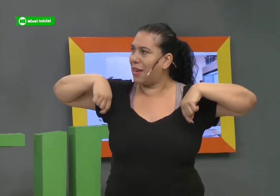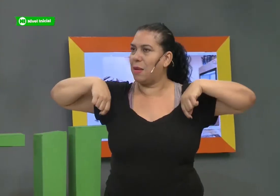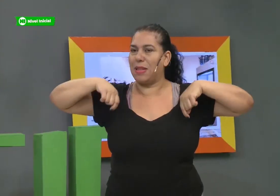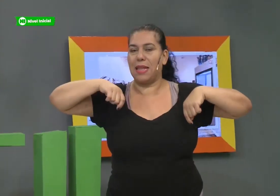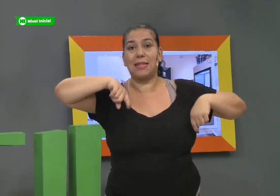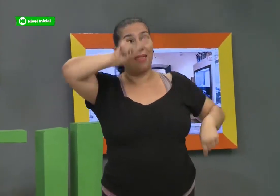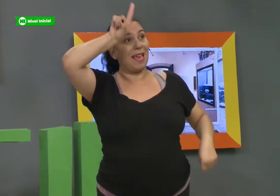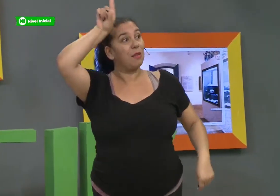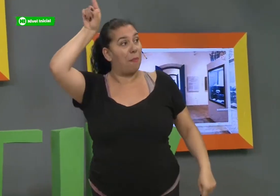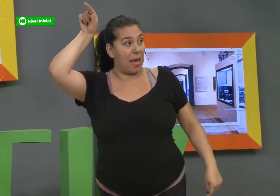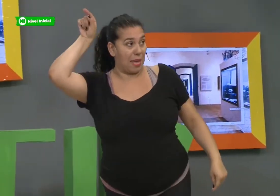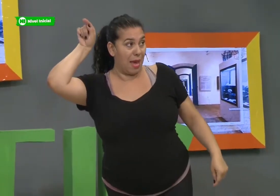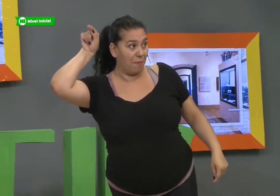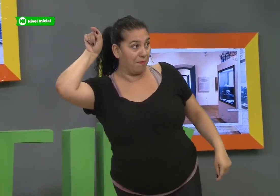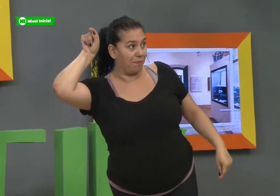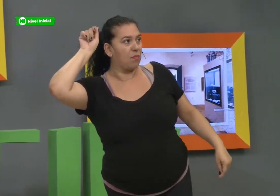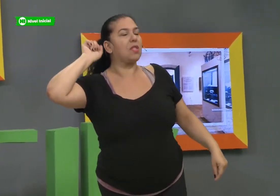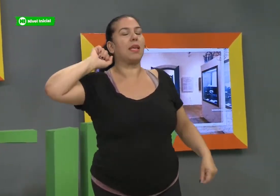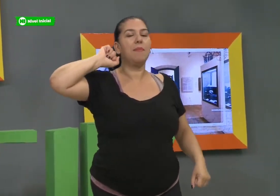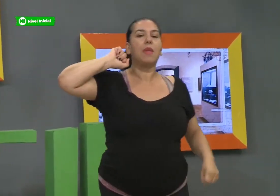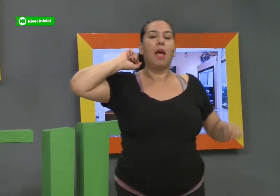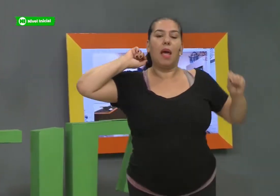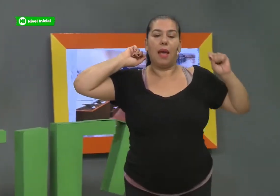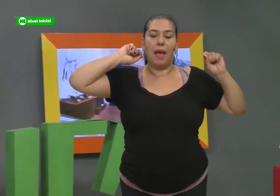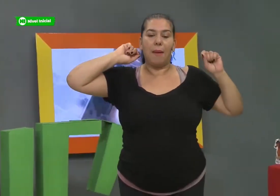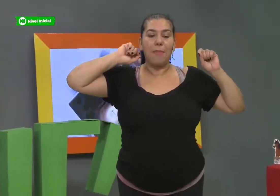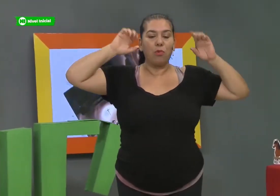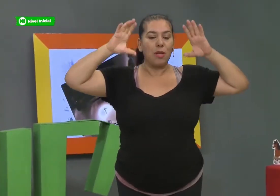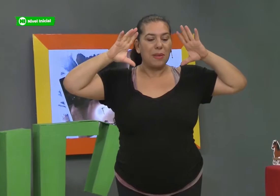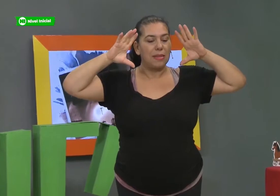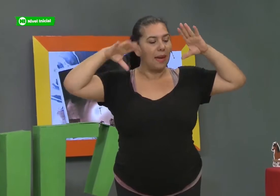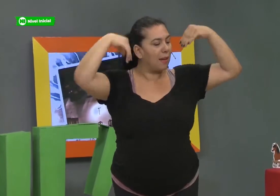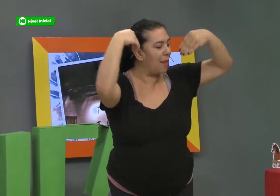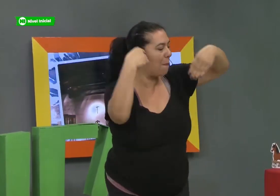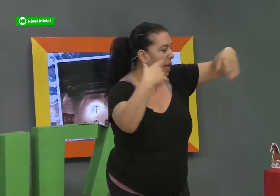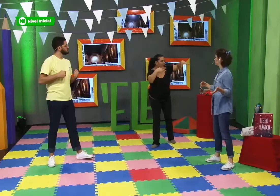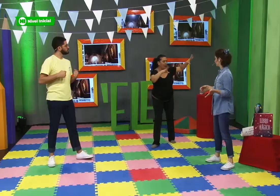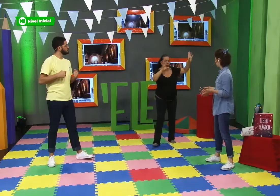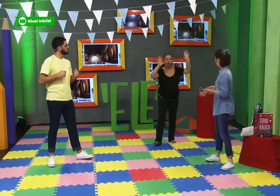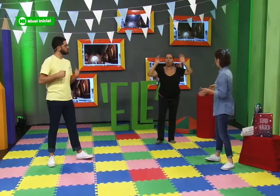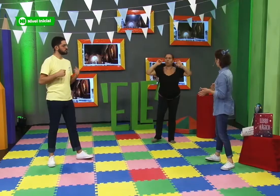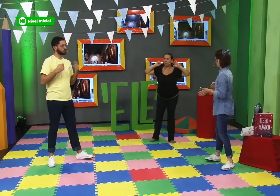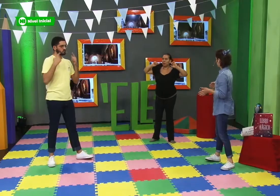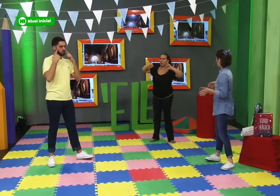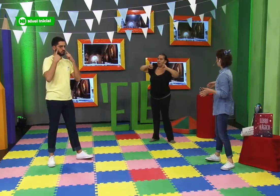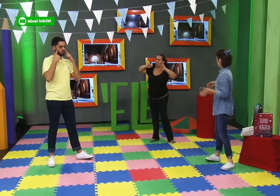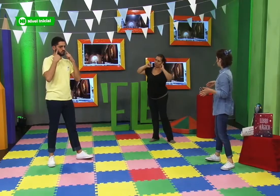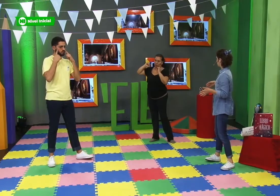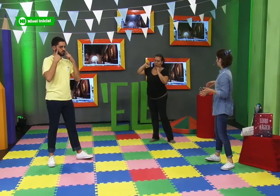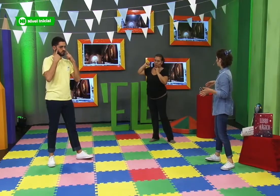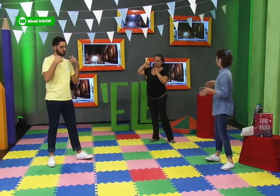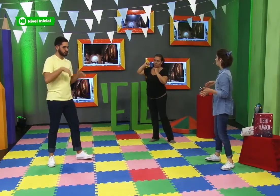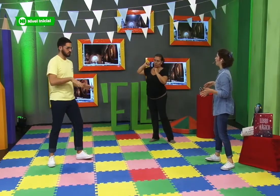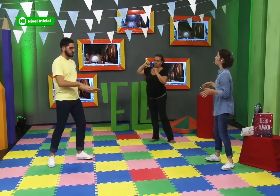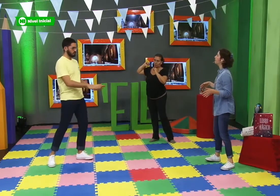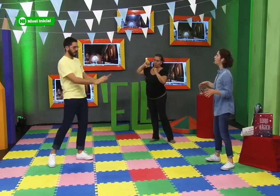acta de la independencia de España. Claro. Sí. Vamos a pensar en desplazarnos como se desplazaron estas